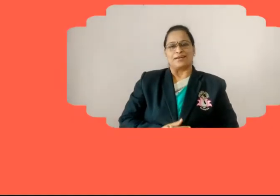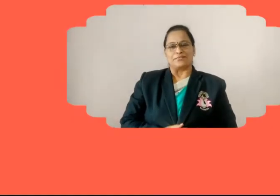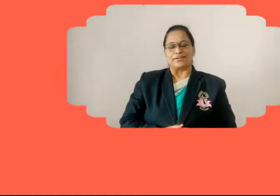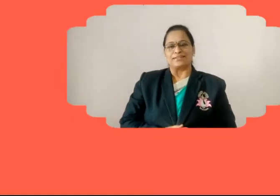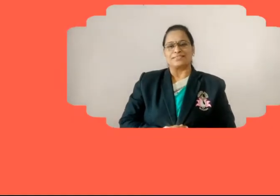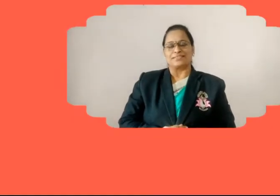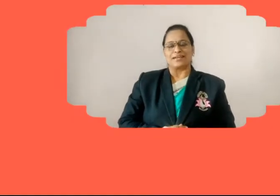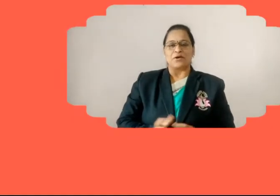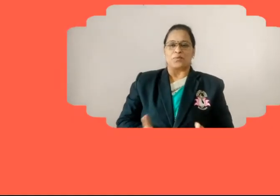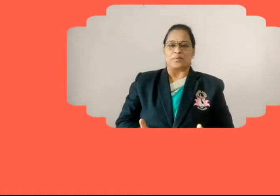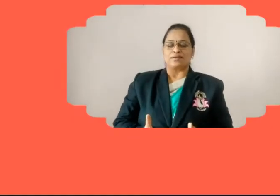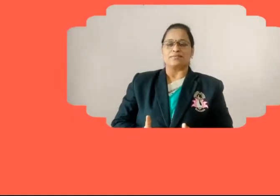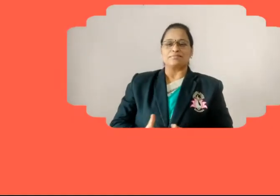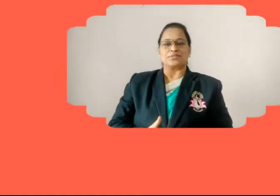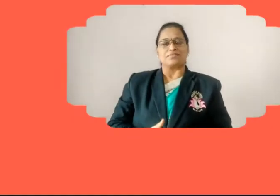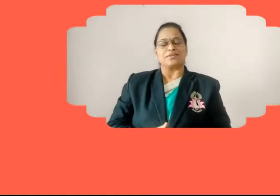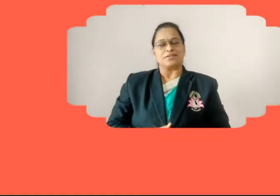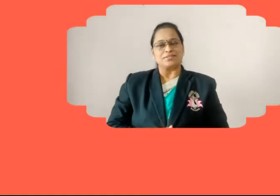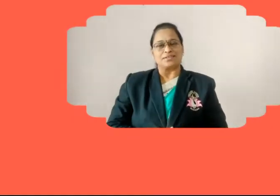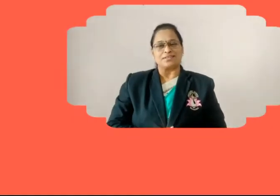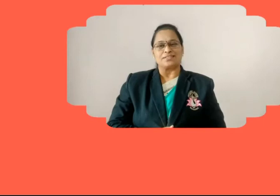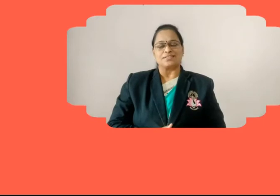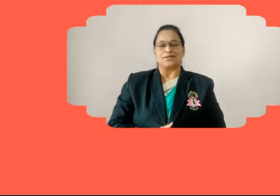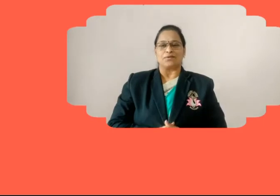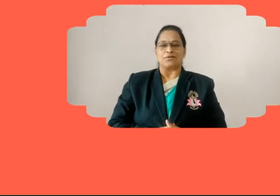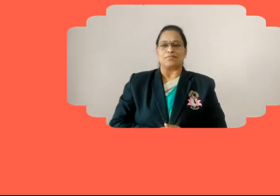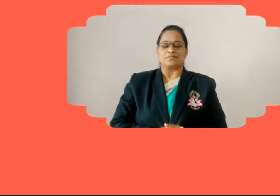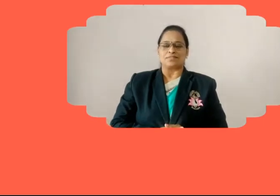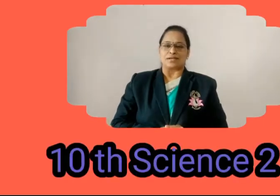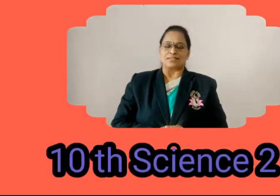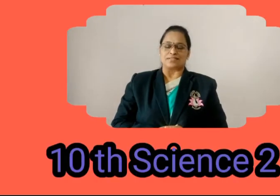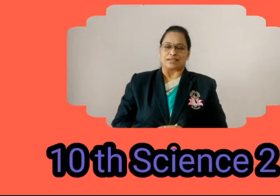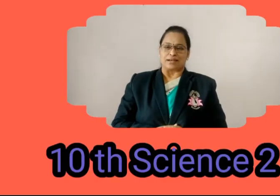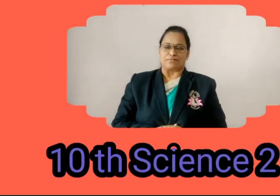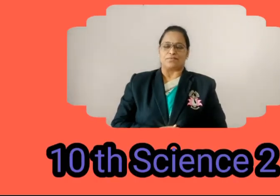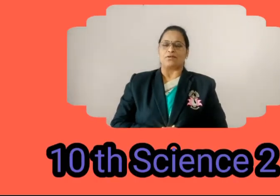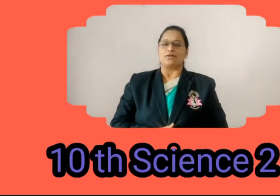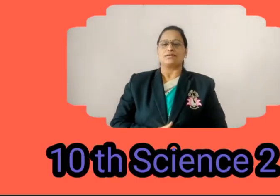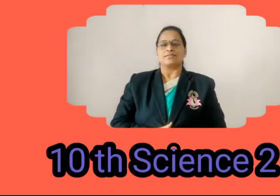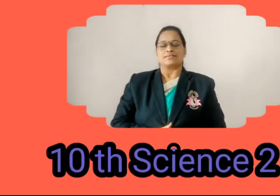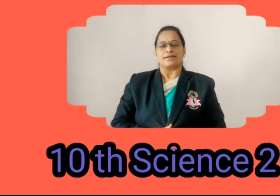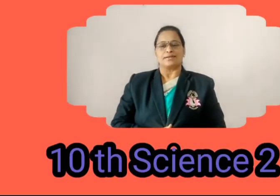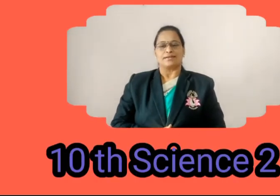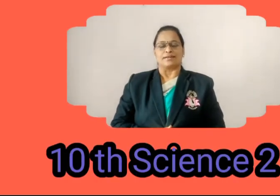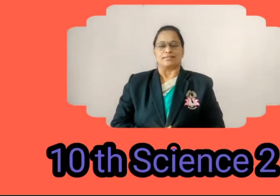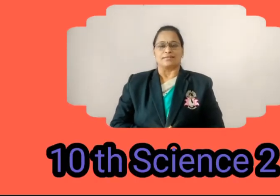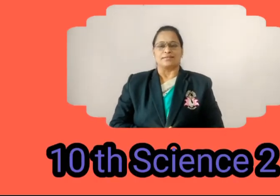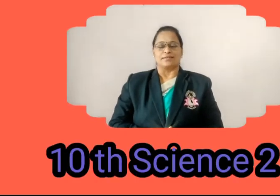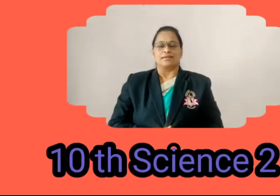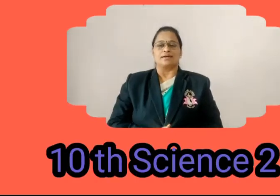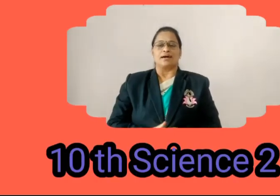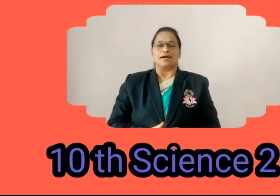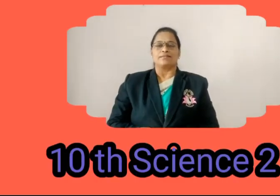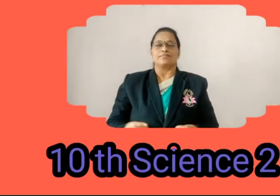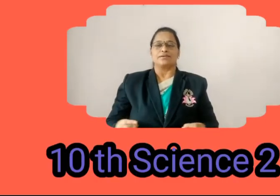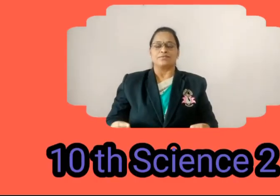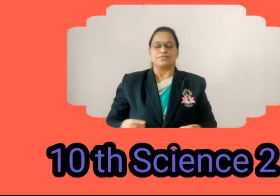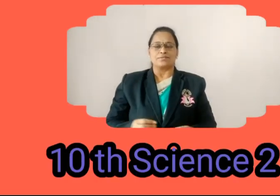हेलो फ्रेंड्स, वेलकम टू द वीडियो सीरीज ऑफ साइंस सेकंड फॉर स्टैंडर्ड 10th एंड वी आर गोइंग टू स्टार्ट